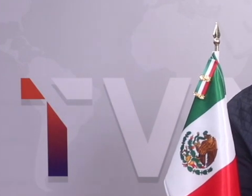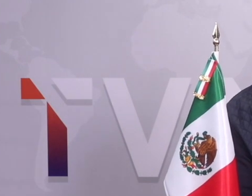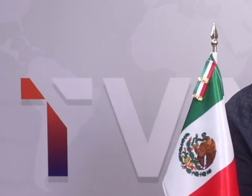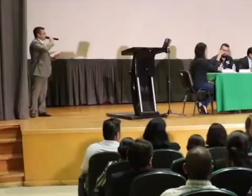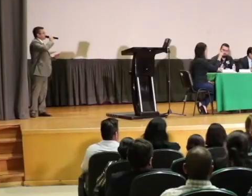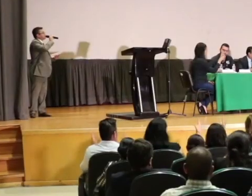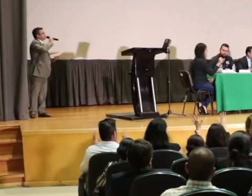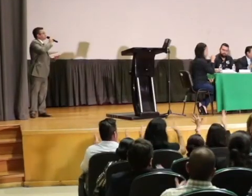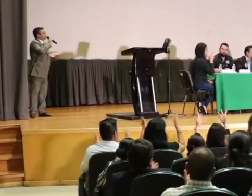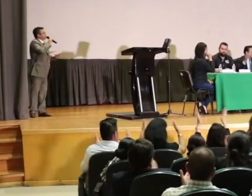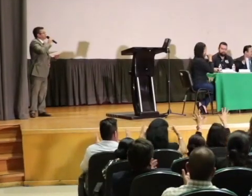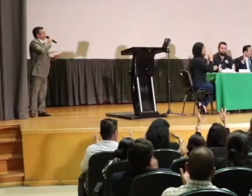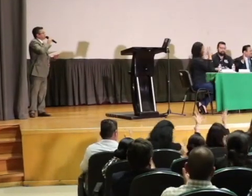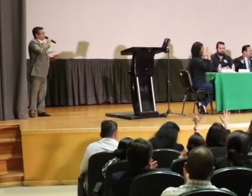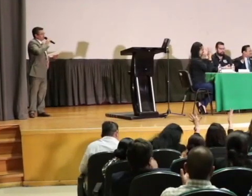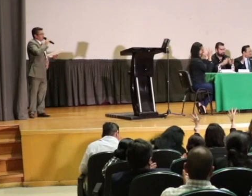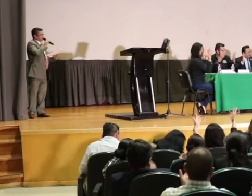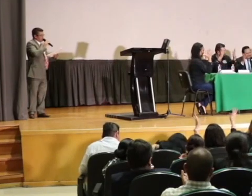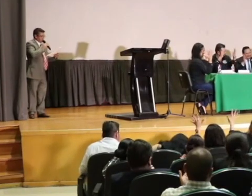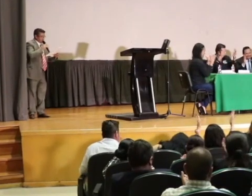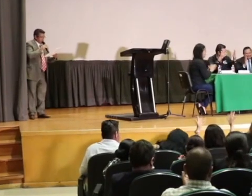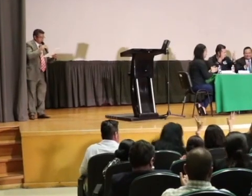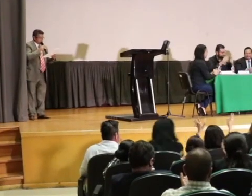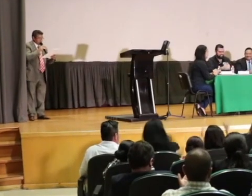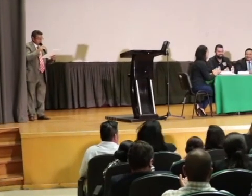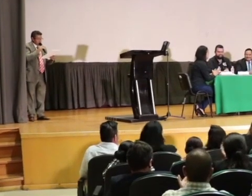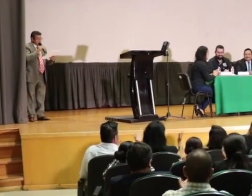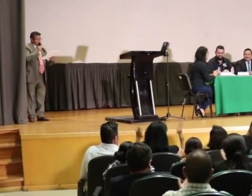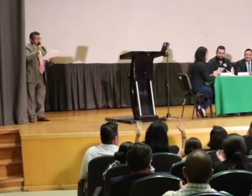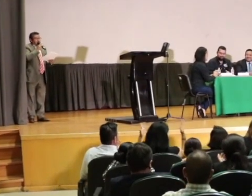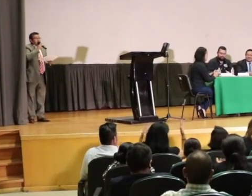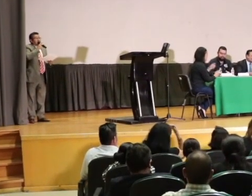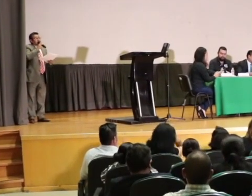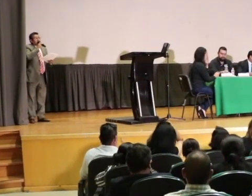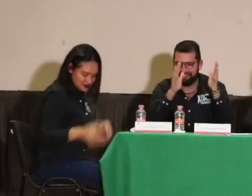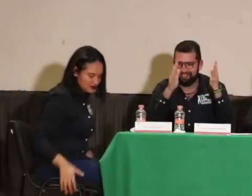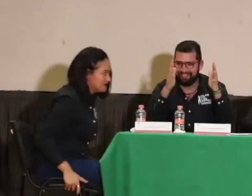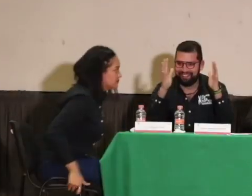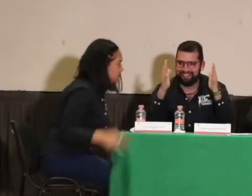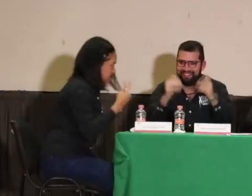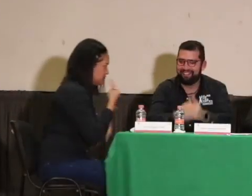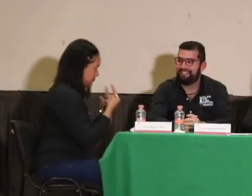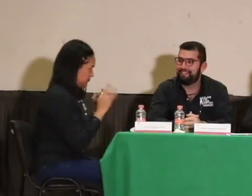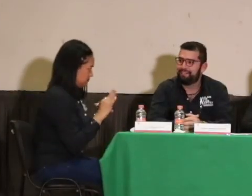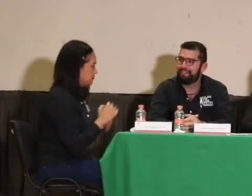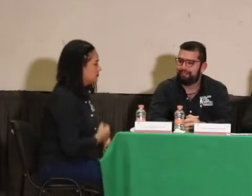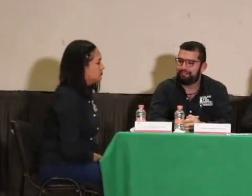que puedan celebrar matrimonios sin la necesidad de contar con un intérprete. Durante la entrega de constancias a oficiales graduados